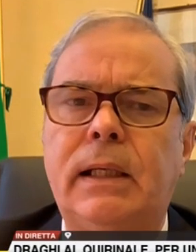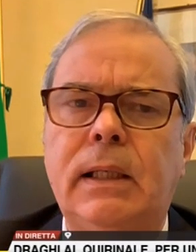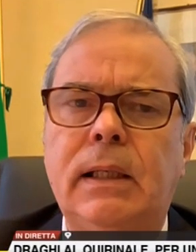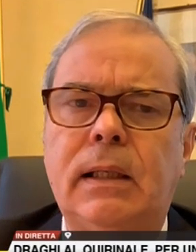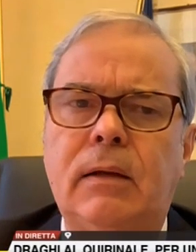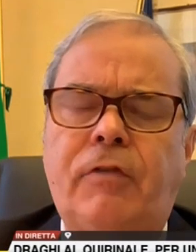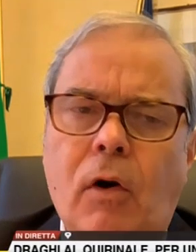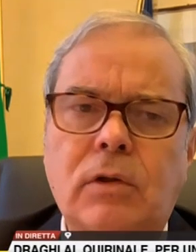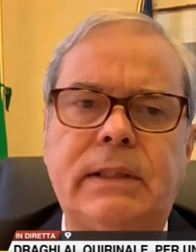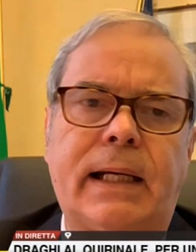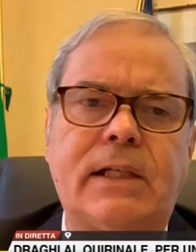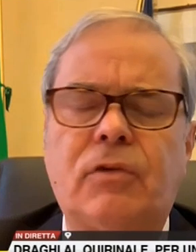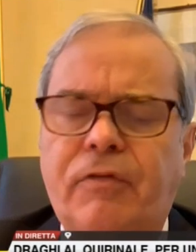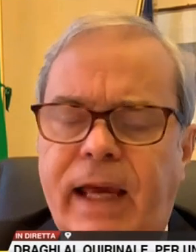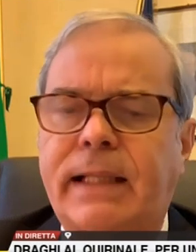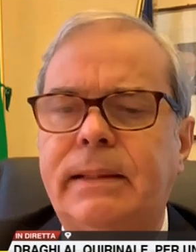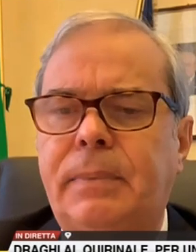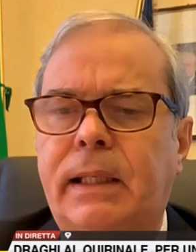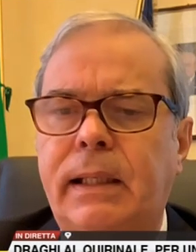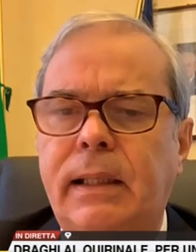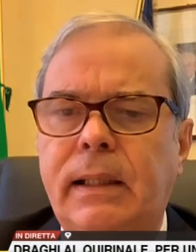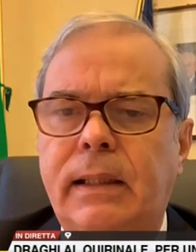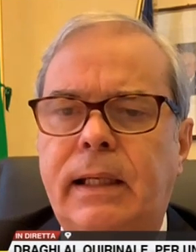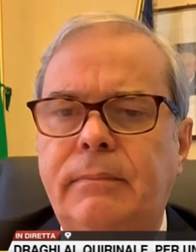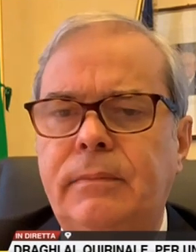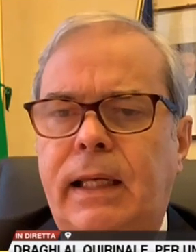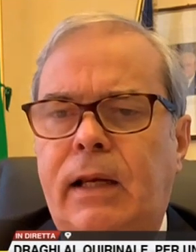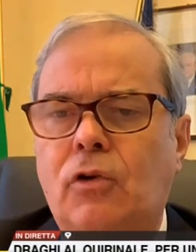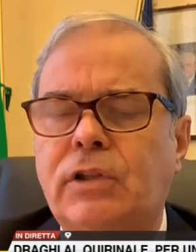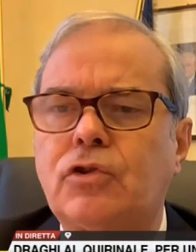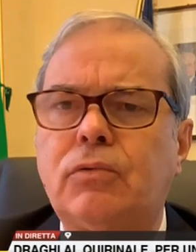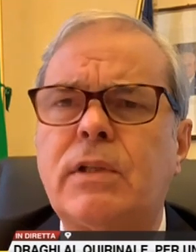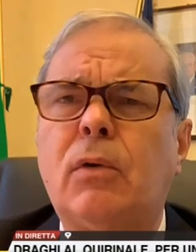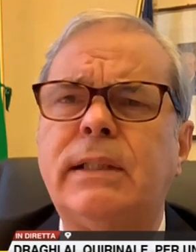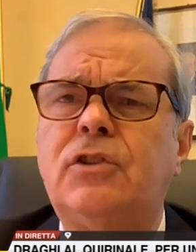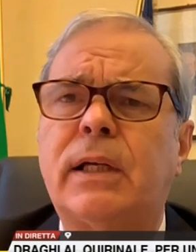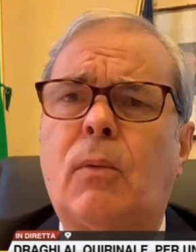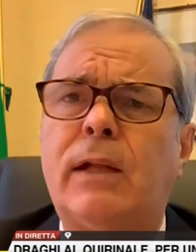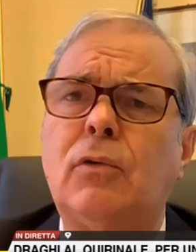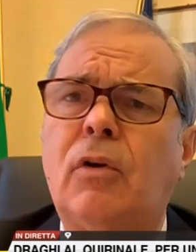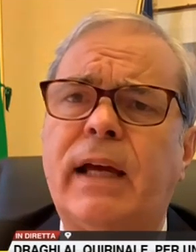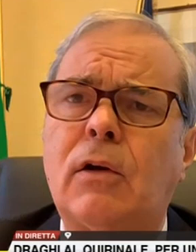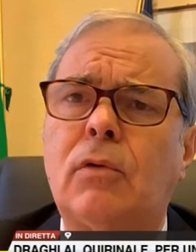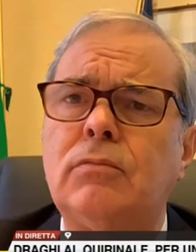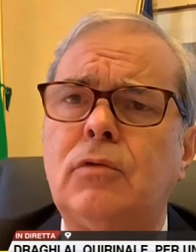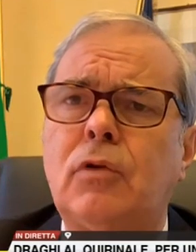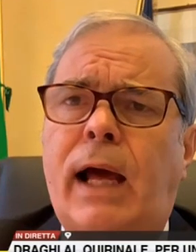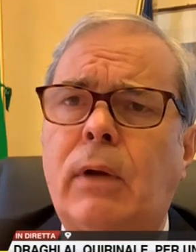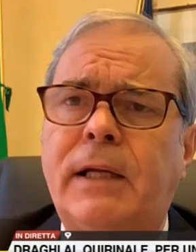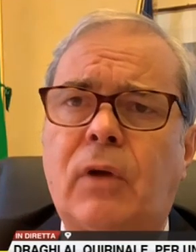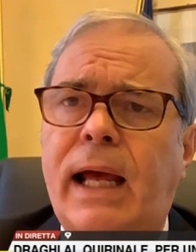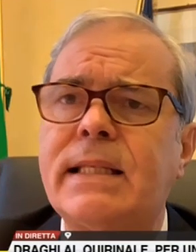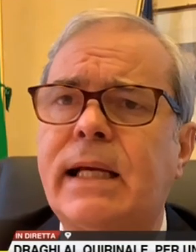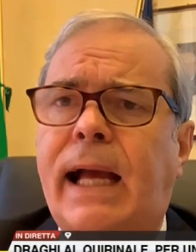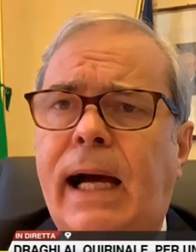parole forti, anche sofferte, perché la nostra Costituzione dice che quando un governo non ha